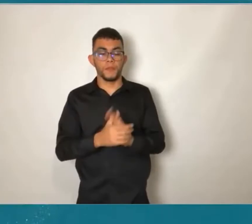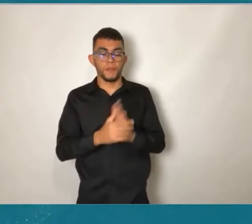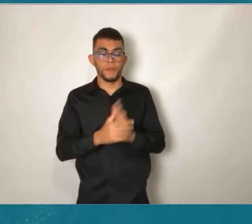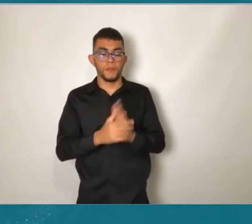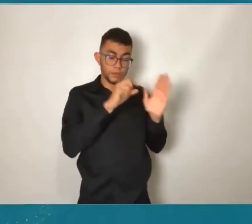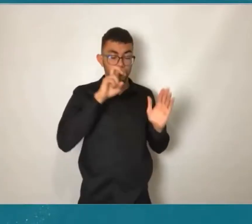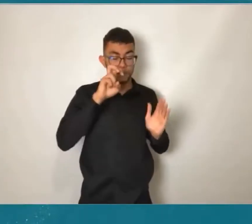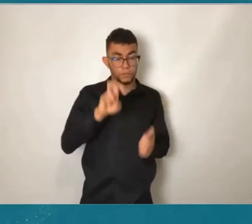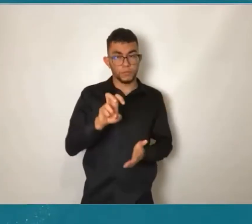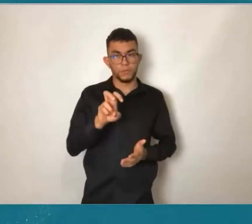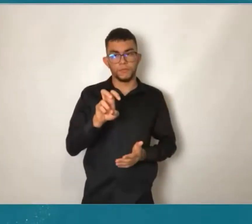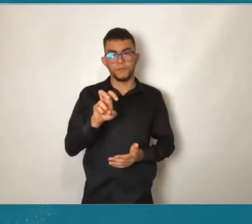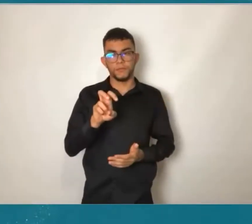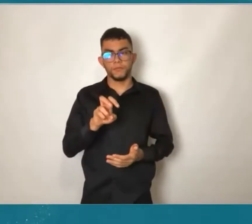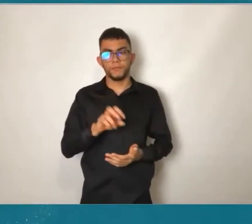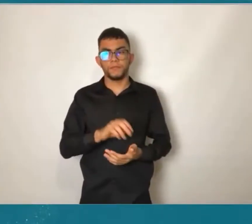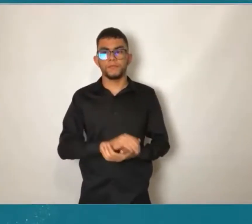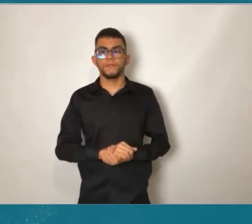Ó Senhor Jesus,